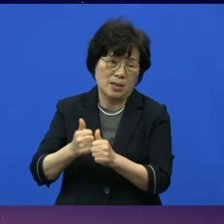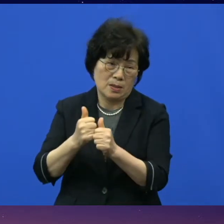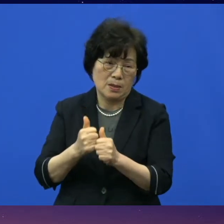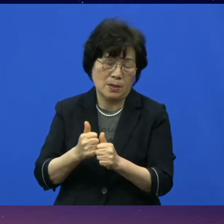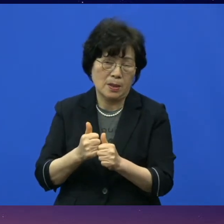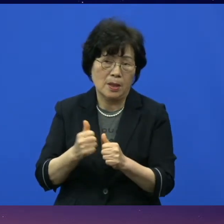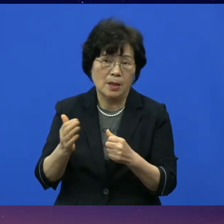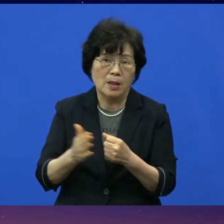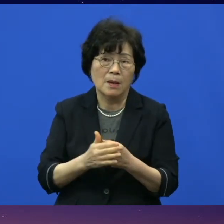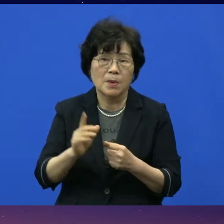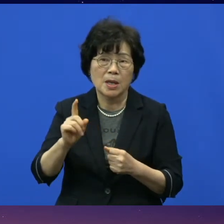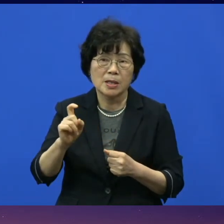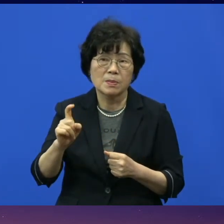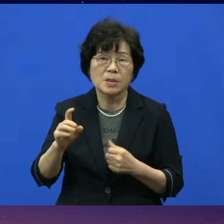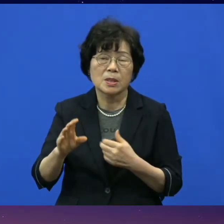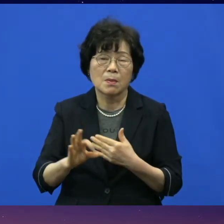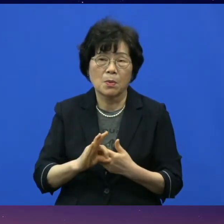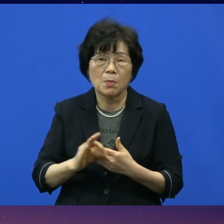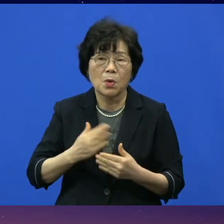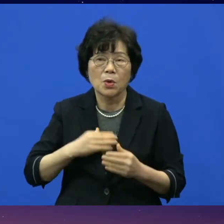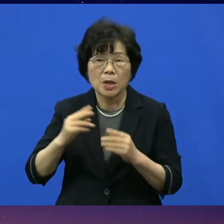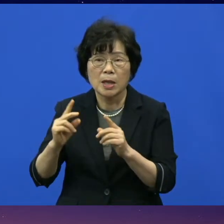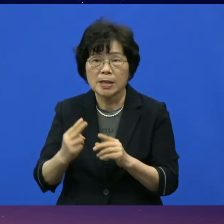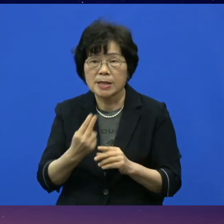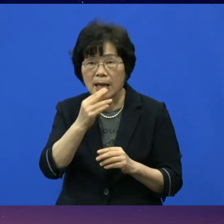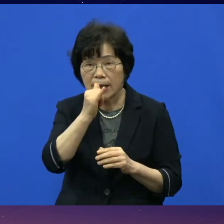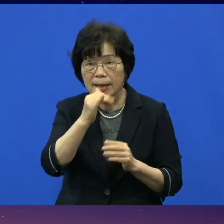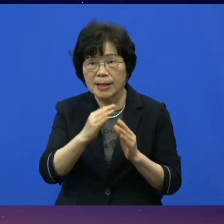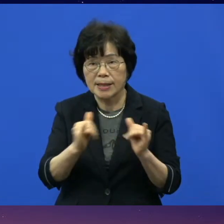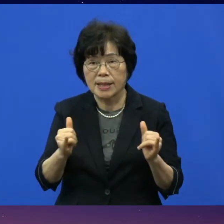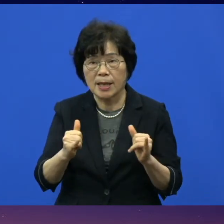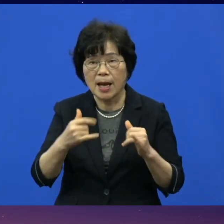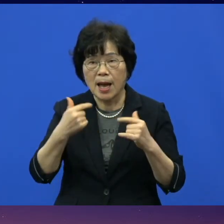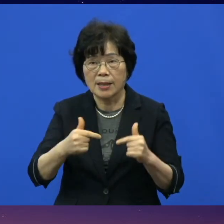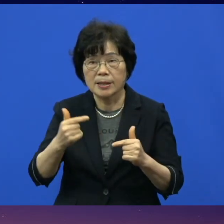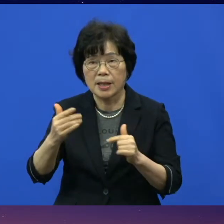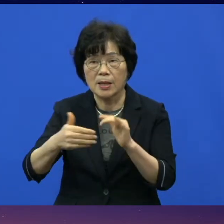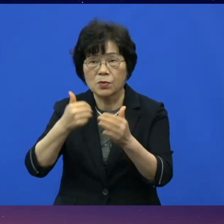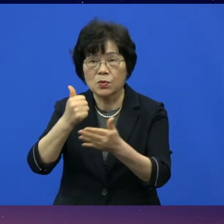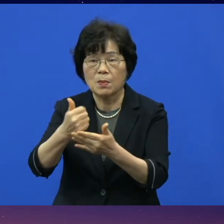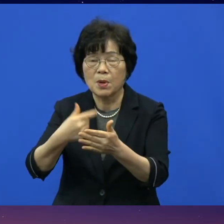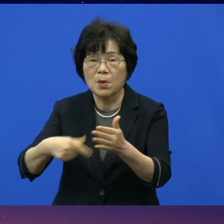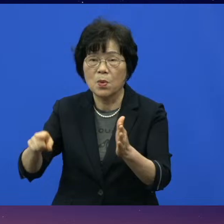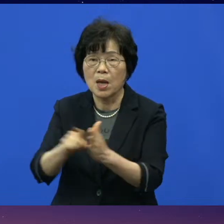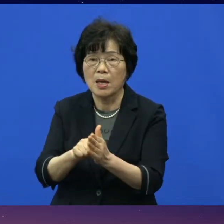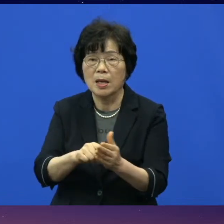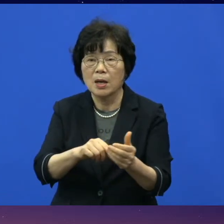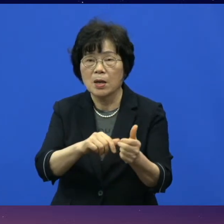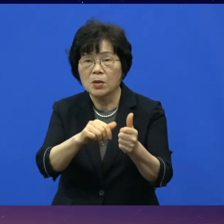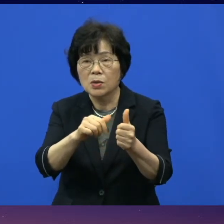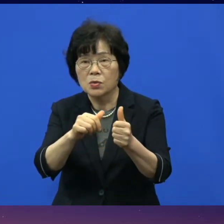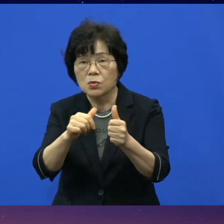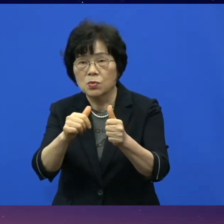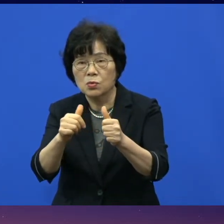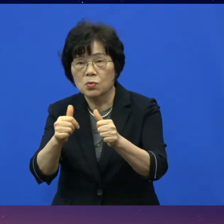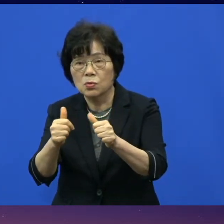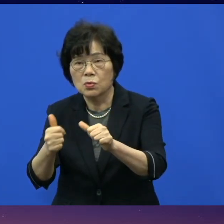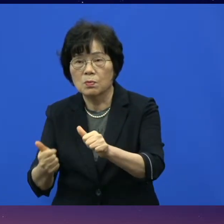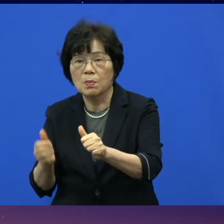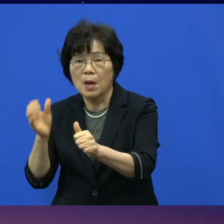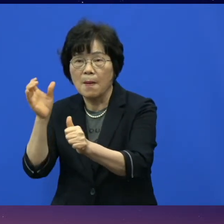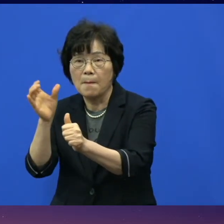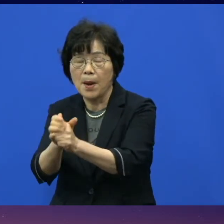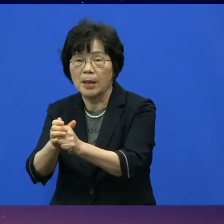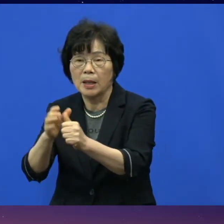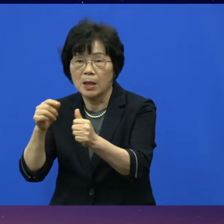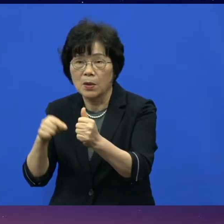그래서 오늘 11절의 말씀이고, 우리 살아있는 자가 항상 예수를 위하여 죽음에 넘겨지면